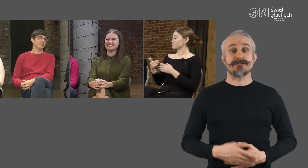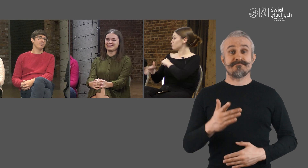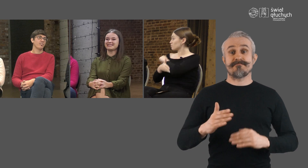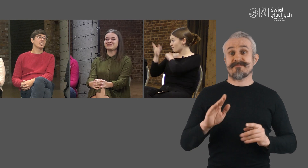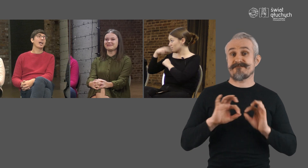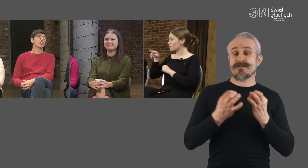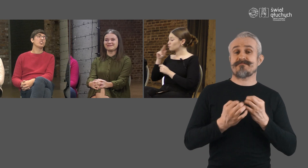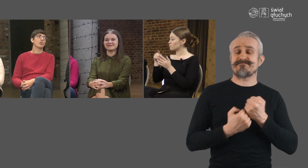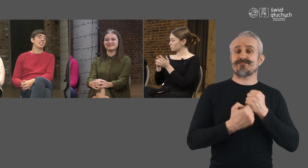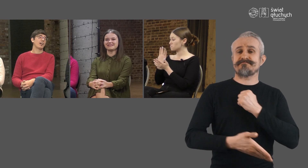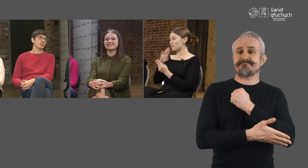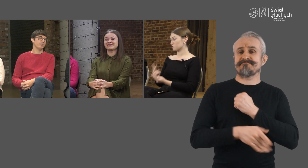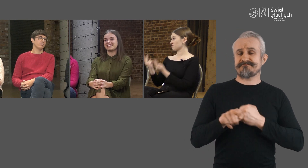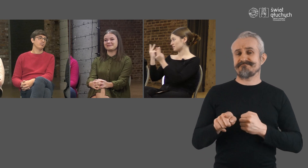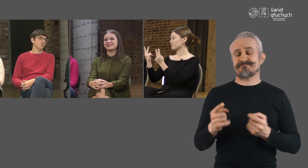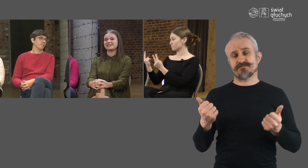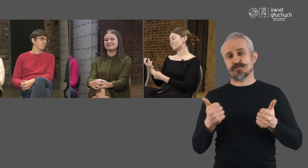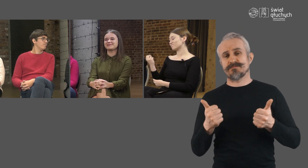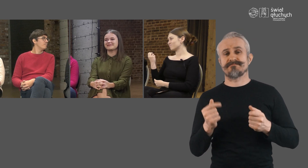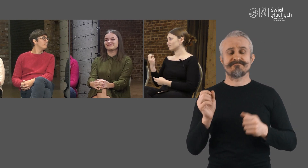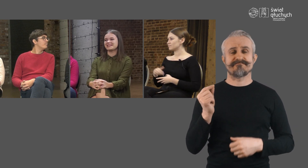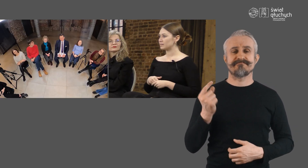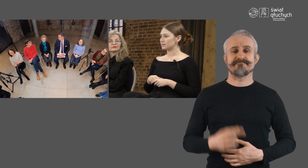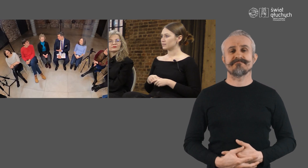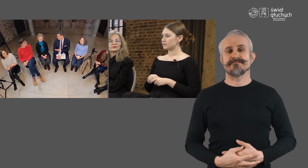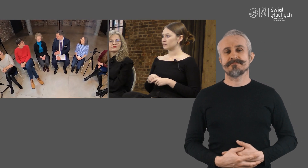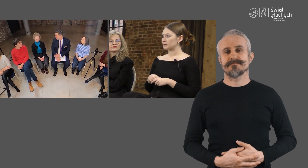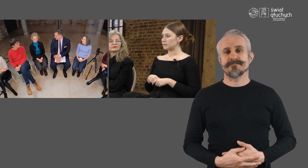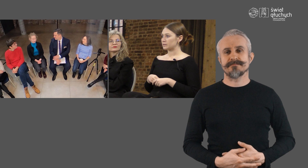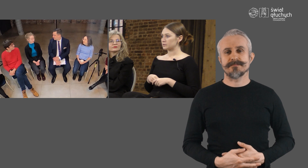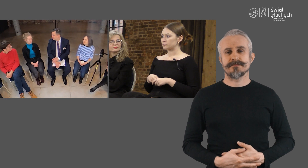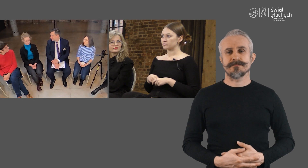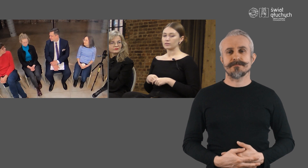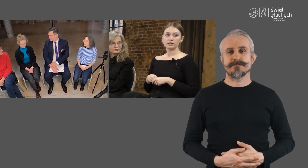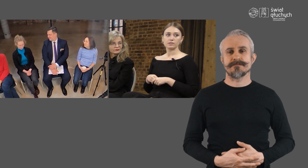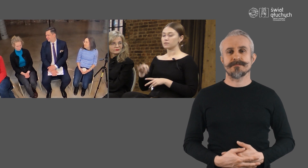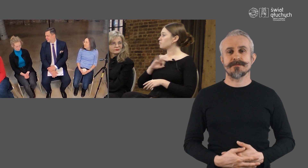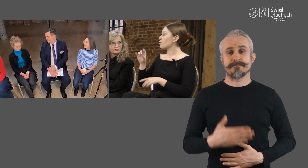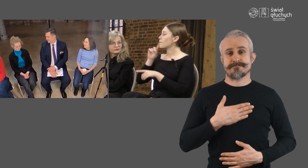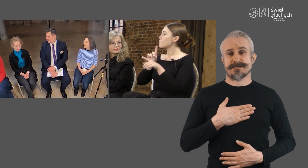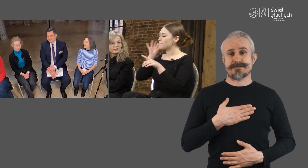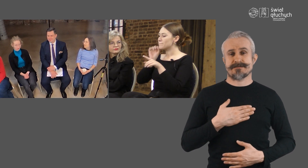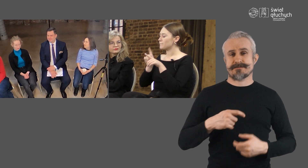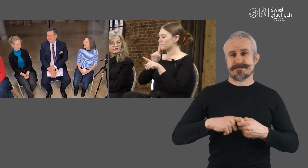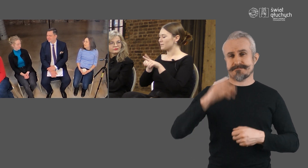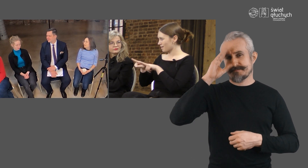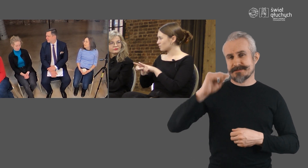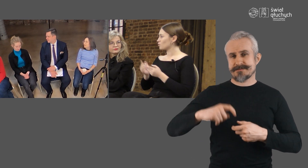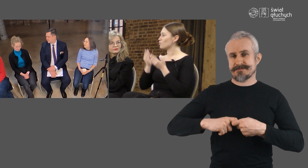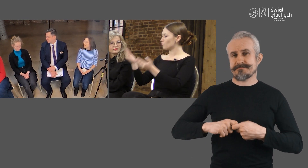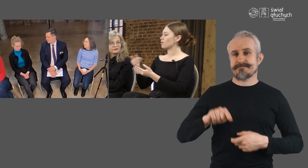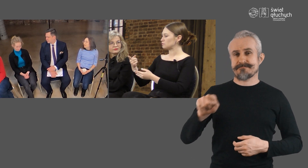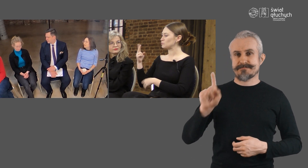ważne, nie? Wsparcie rodziców jest ważne. Tak. Także... Mój brat urodził się głuchy. Został